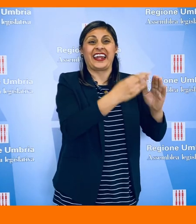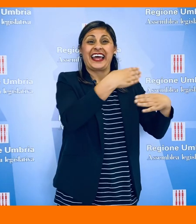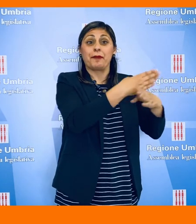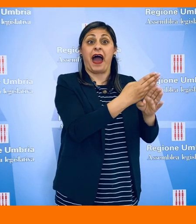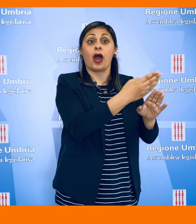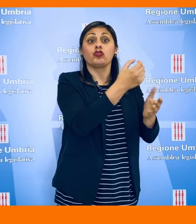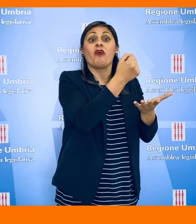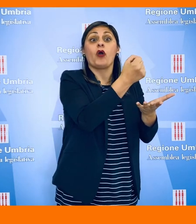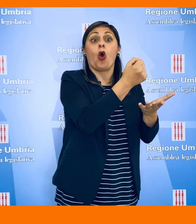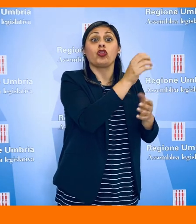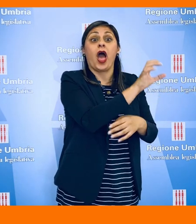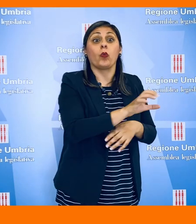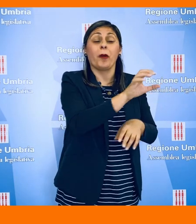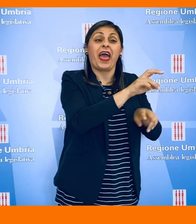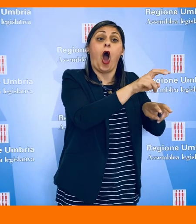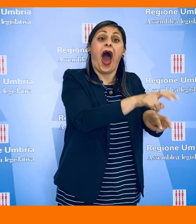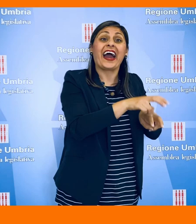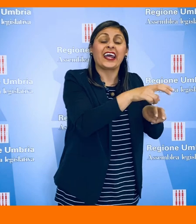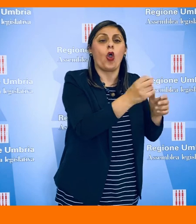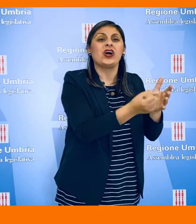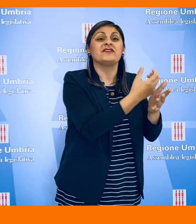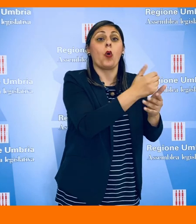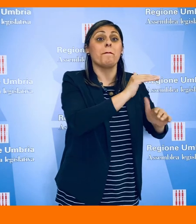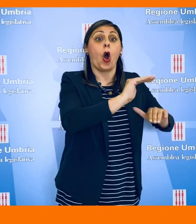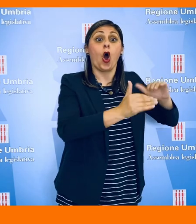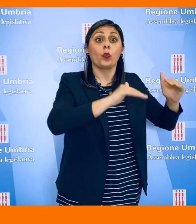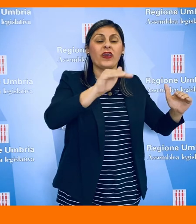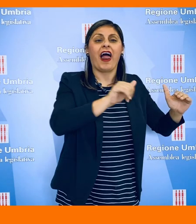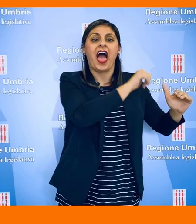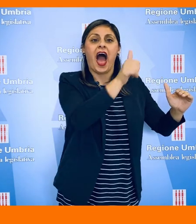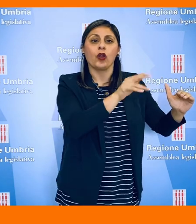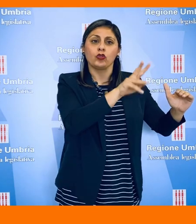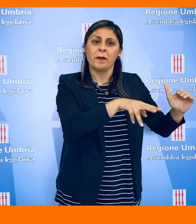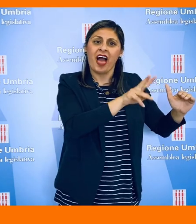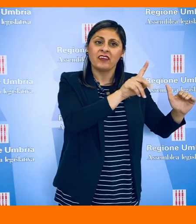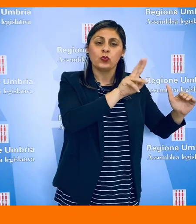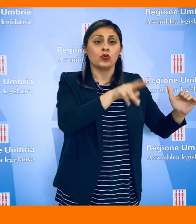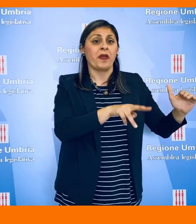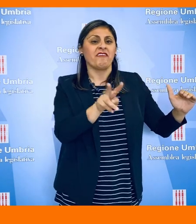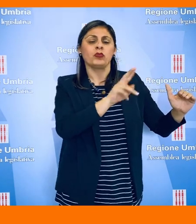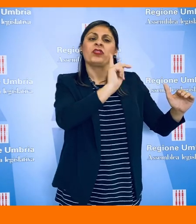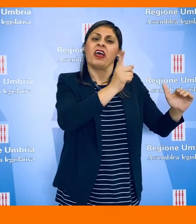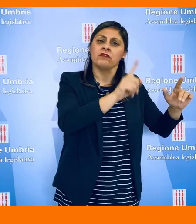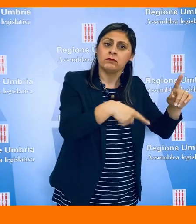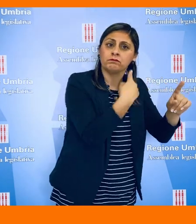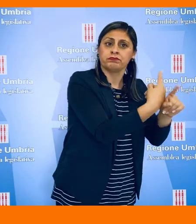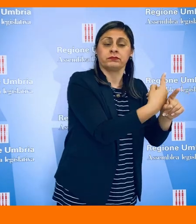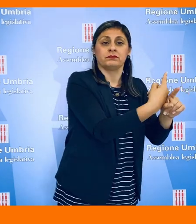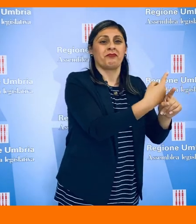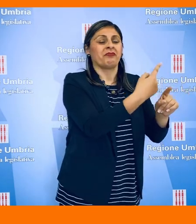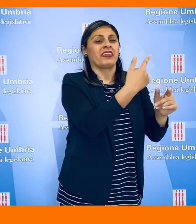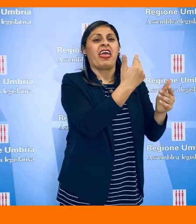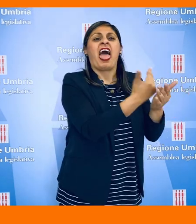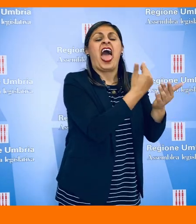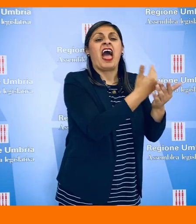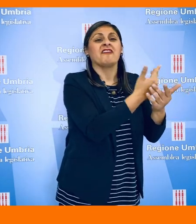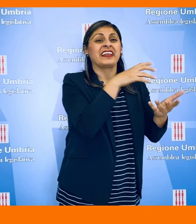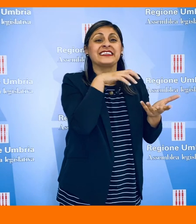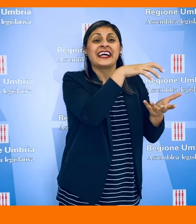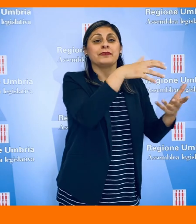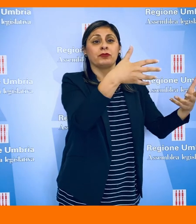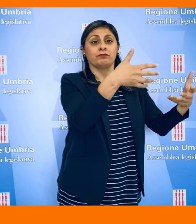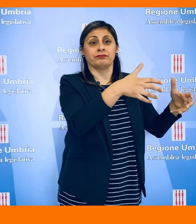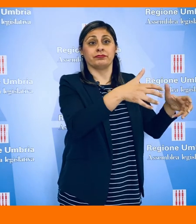Fondo Europeo Agricolo per lo Sviluppo Rurale per gli anni 2021 e 2022, evitando una riduzione degli stanziamenti